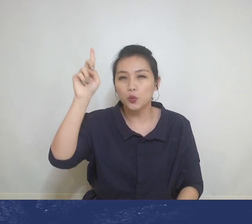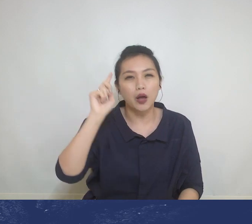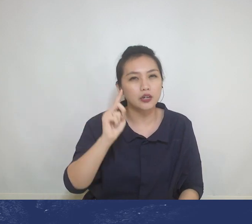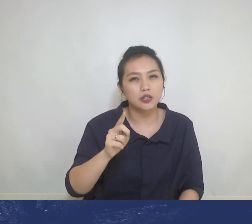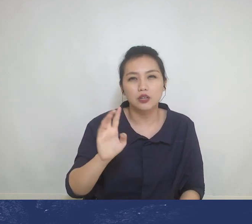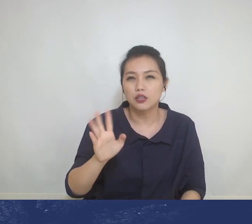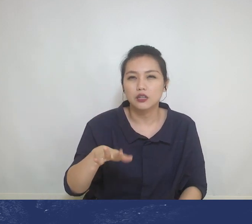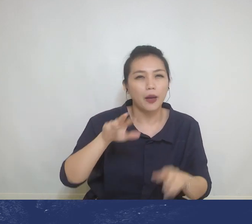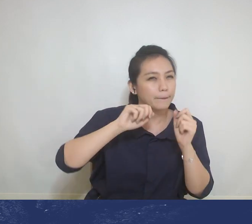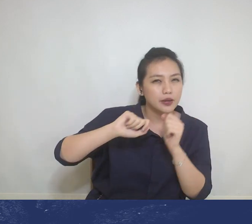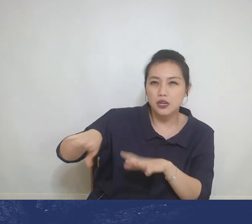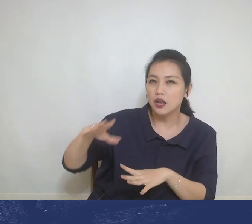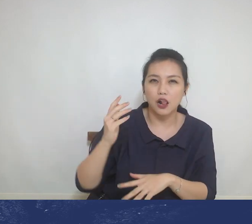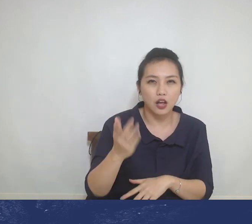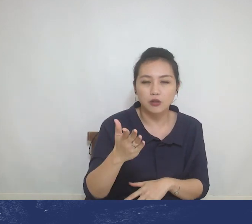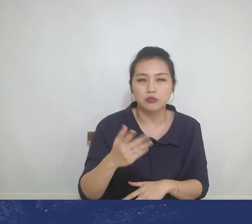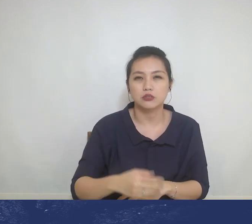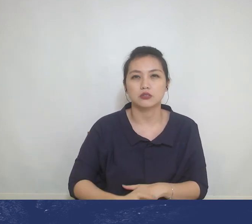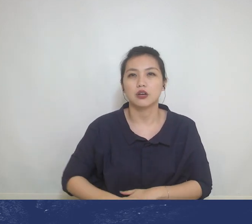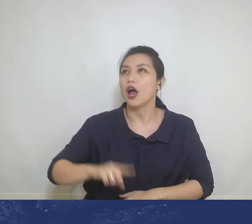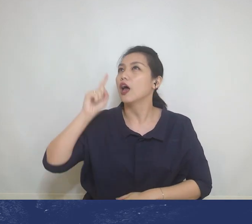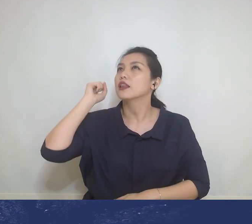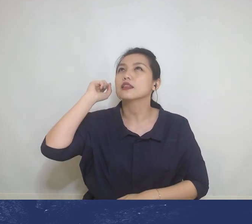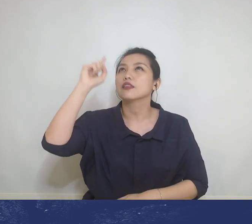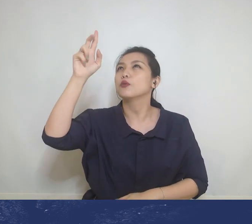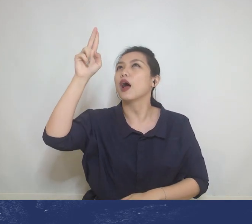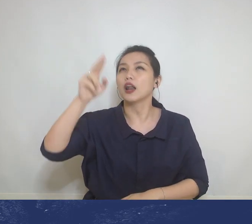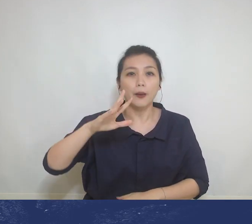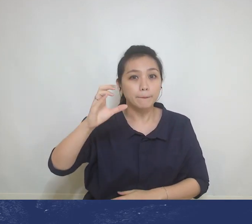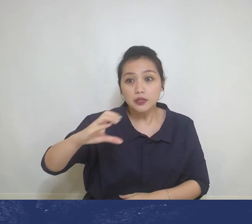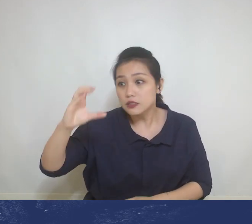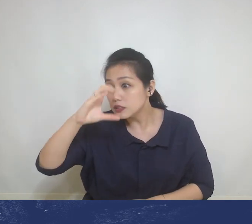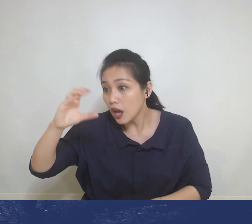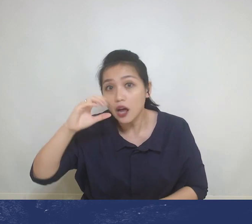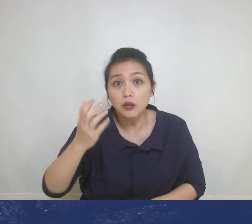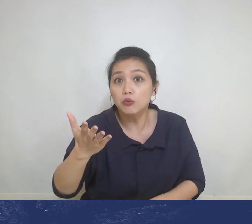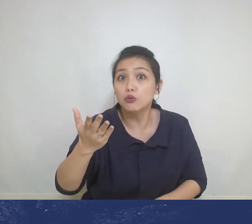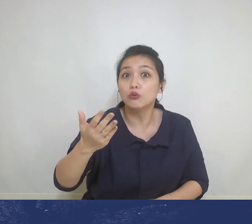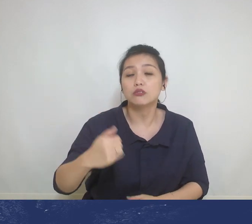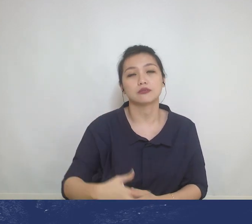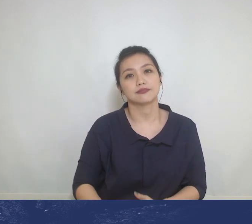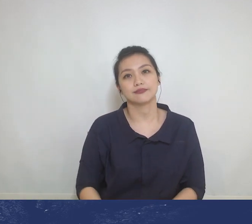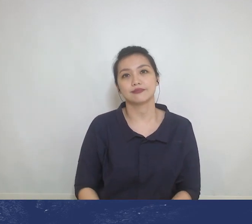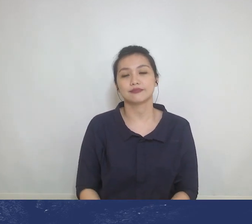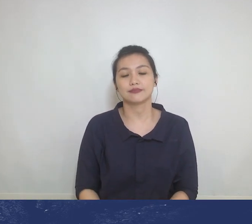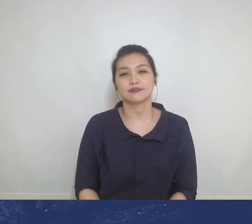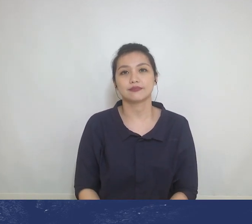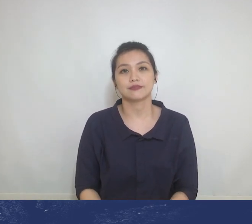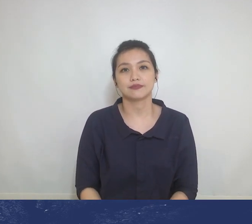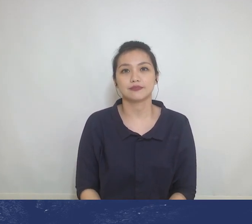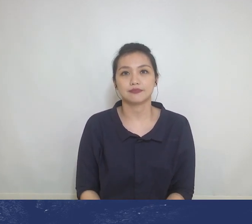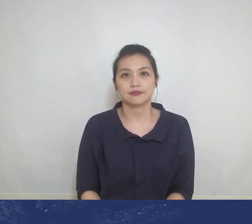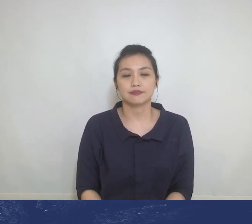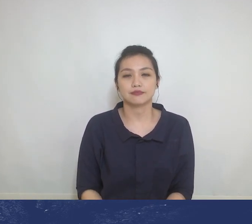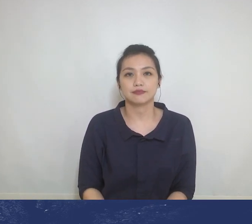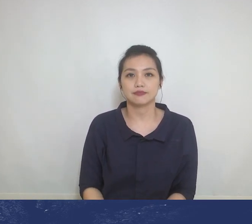Tuhan tidak meninggalkan Anda. Justru Tuhan yang mencari Anda. Hari ini inilah yang membuat gini. Tadi yang saya baca kan